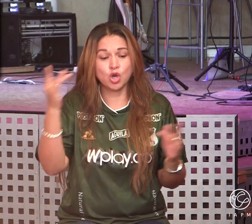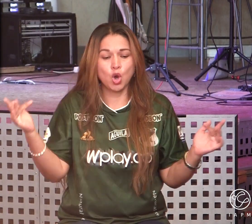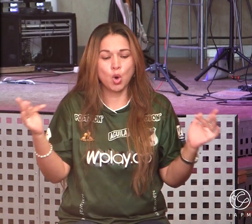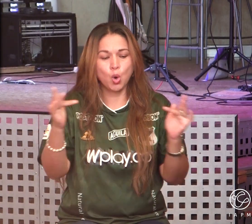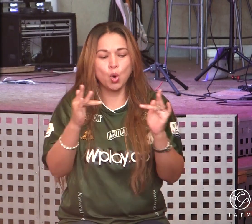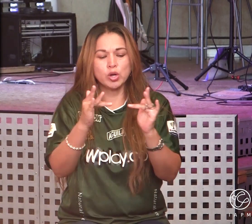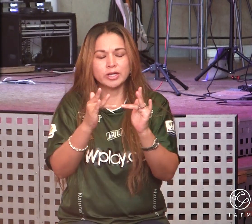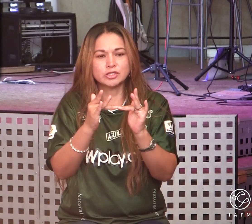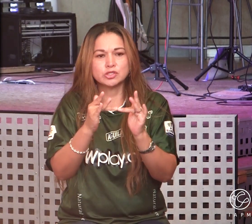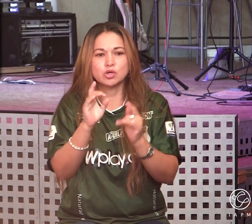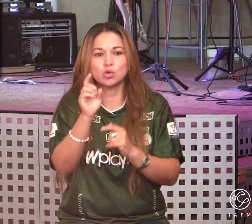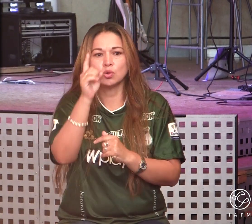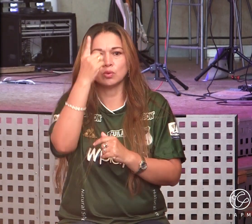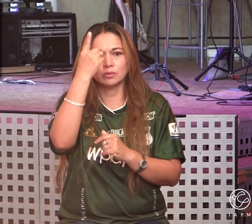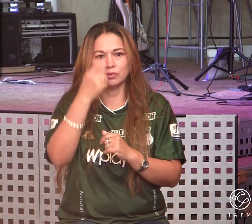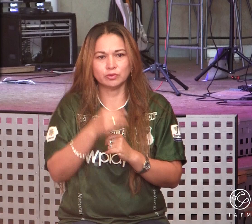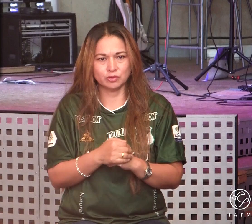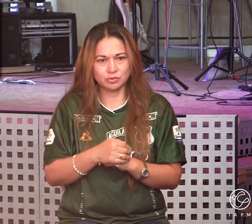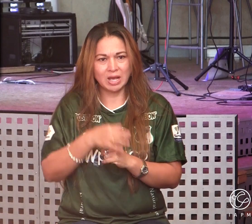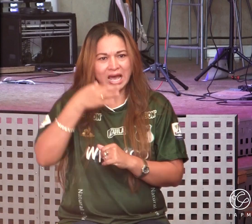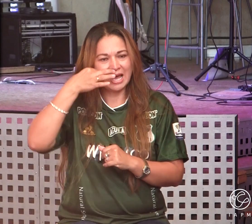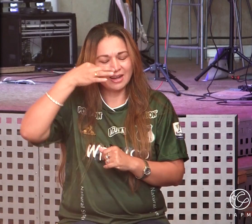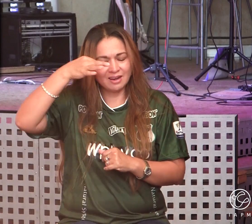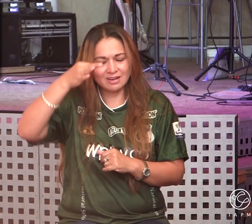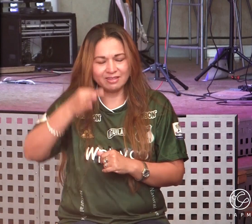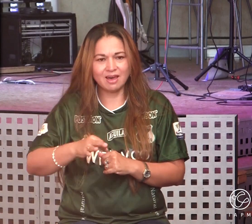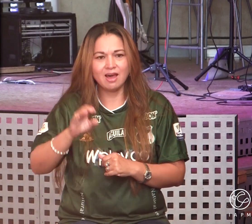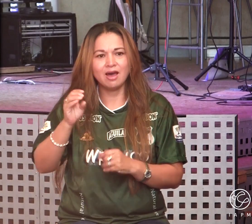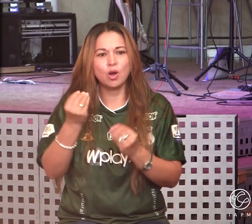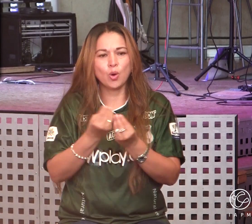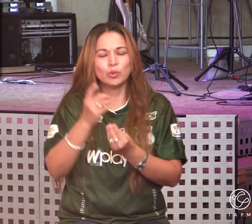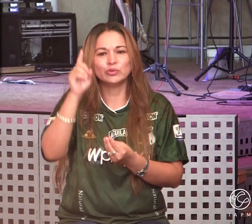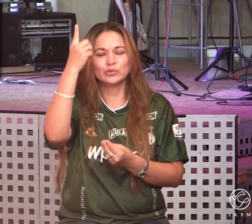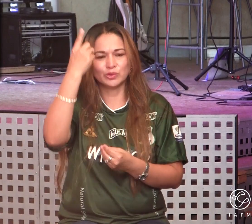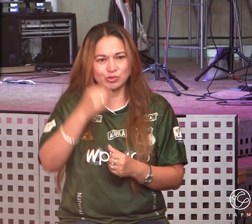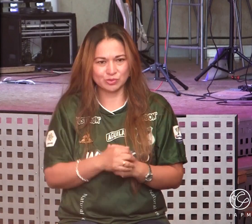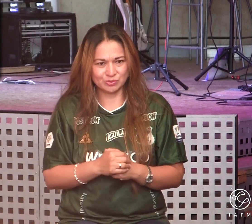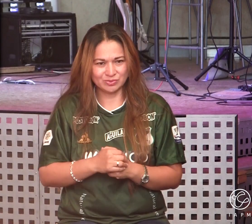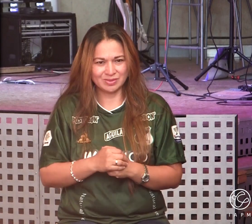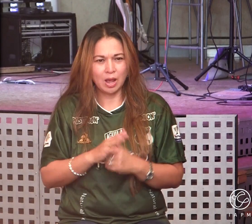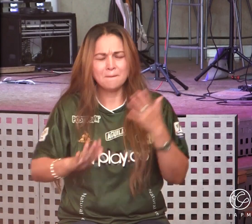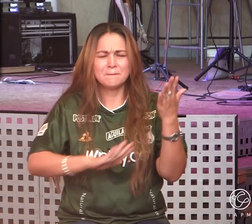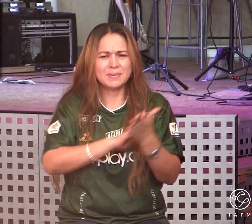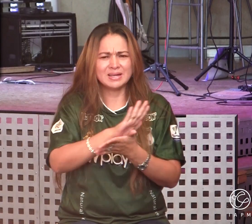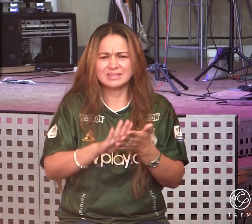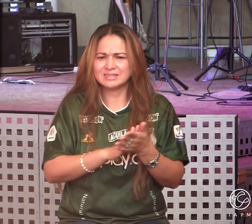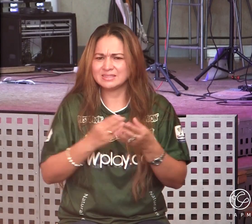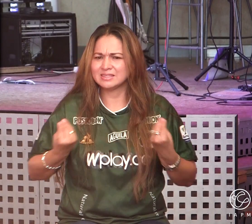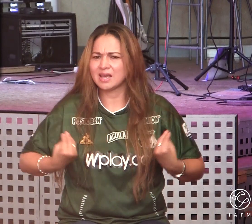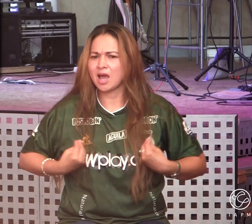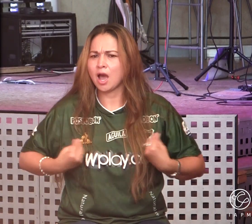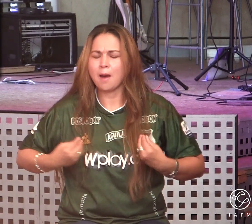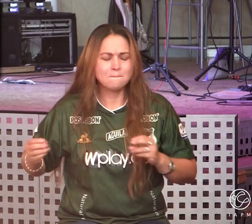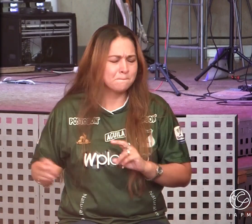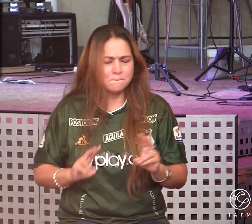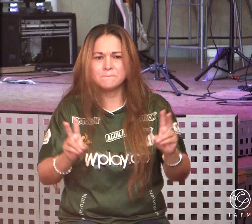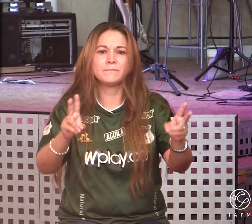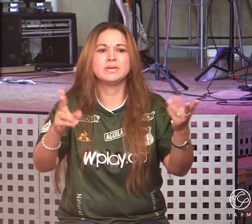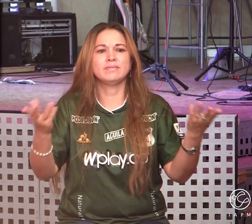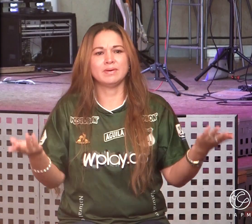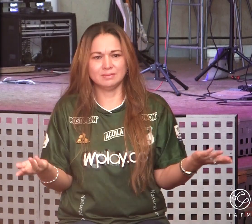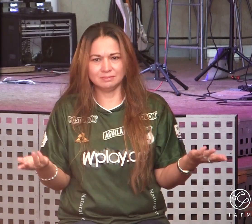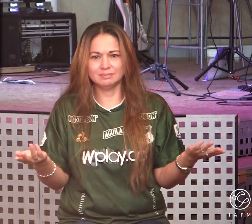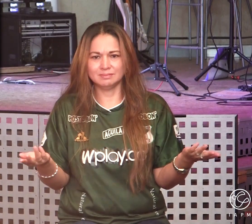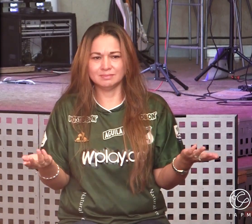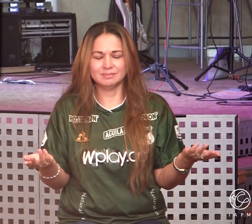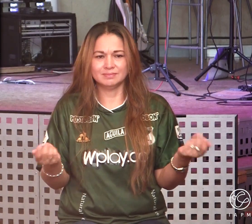Dios, realidad de Dios, presencia de Dios muy viva. No una presencia de Dios ritual o religiosa o algo así,